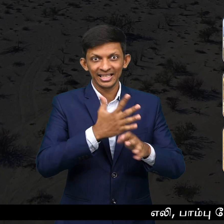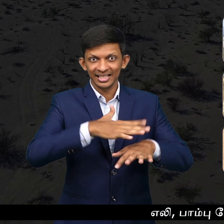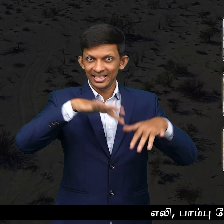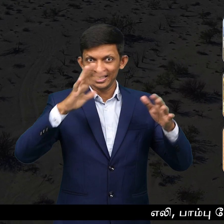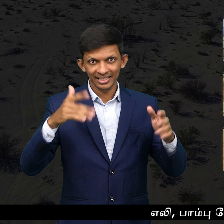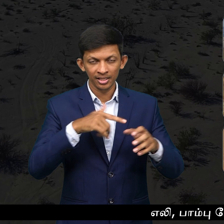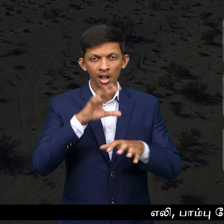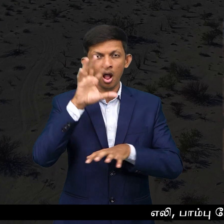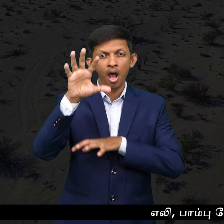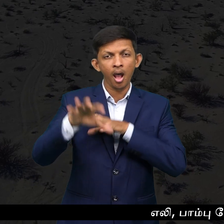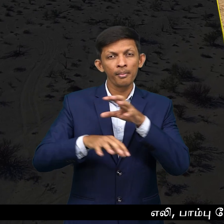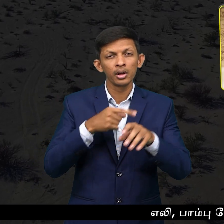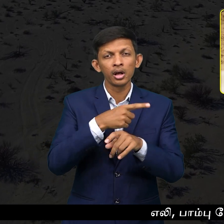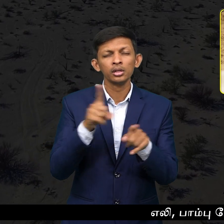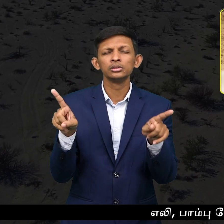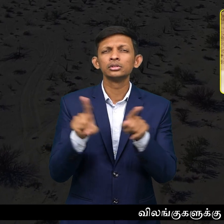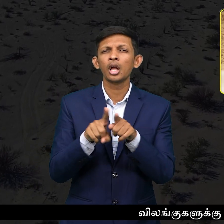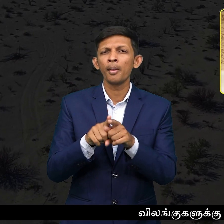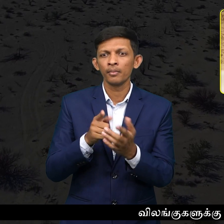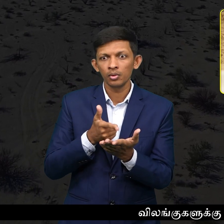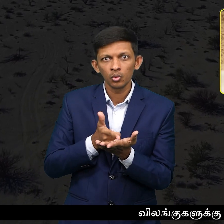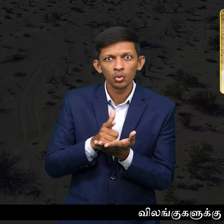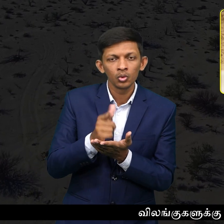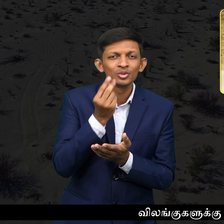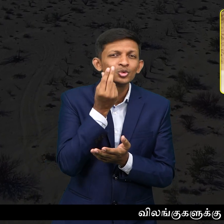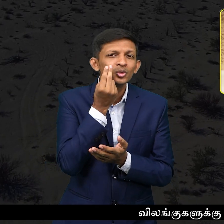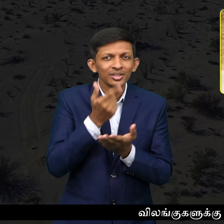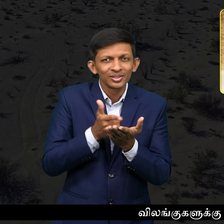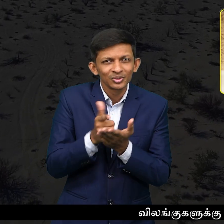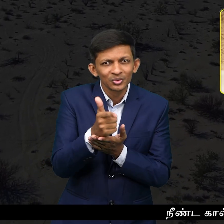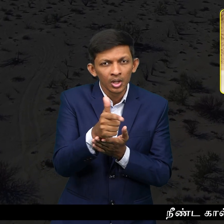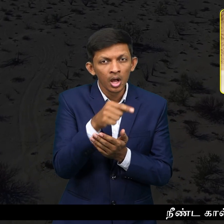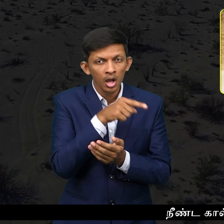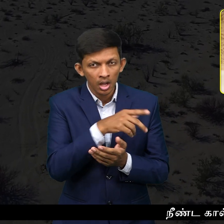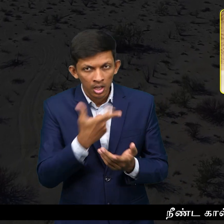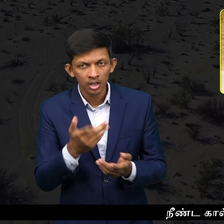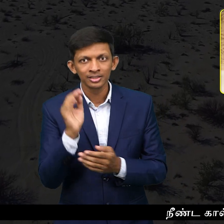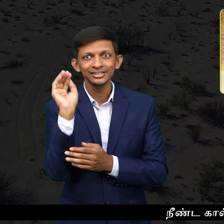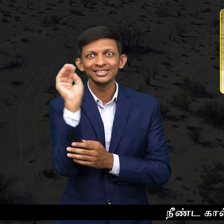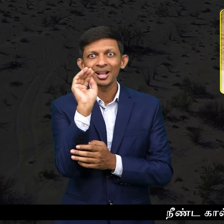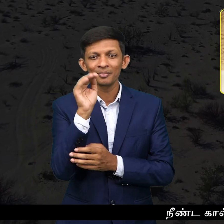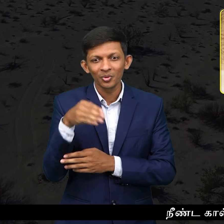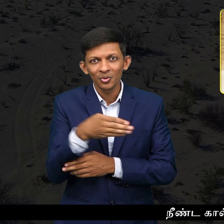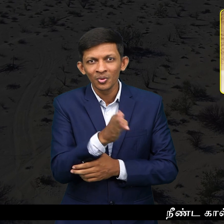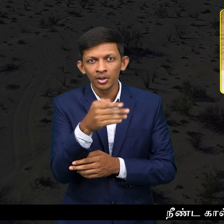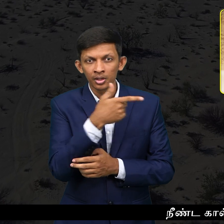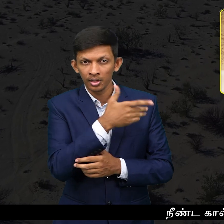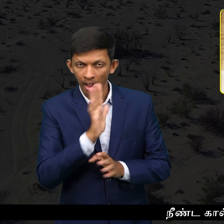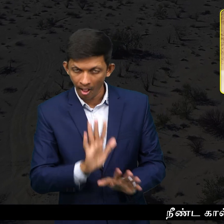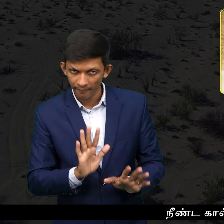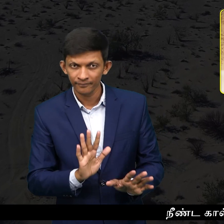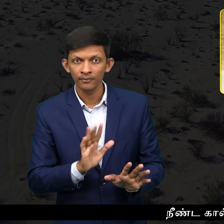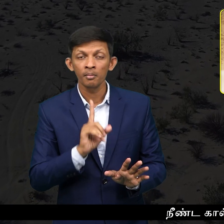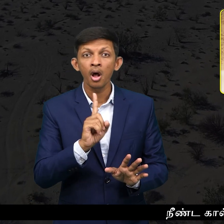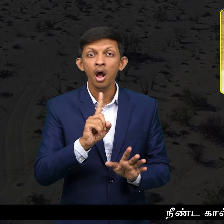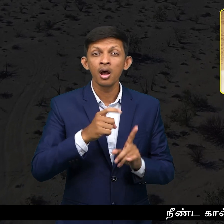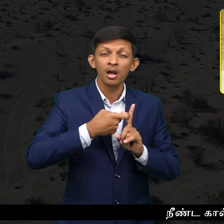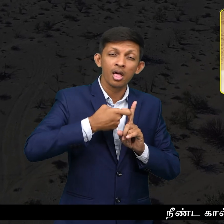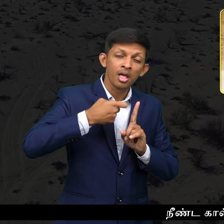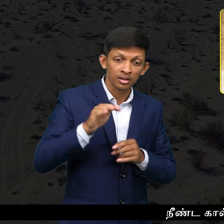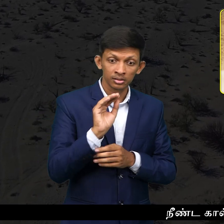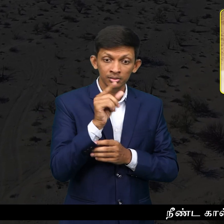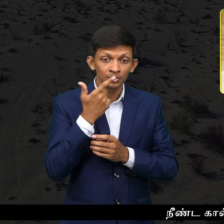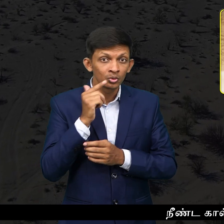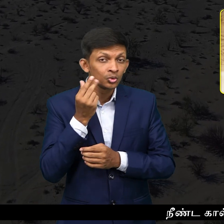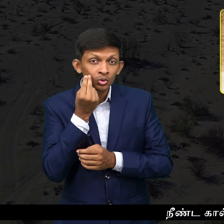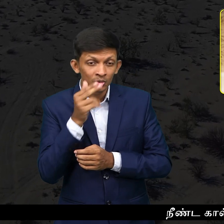எலி, பாம்பு போன்ற பாலைவன விலங்குகளுக்கு ஒட்டகத்தைப் போல நீண்ட கால்கள் இருக்காது.